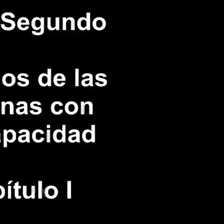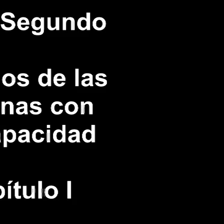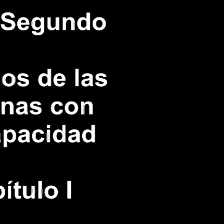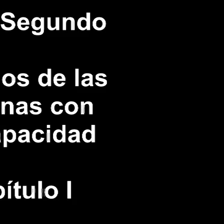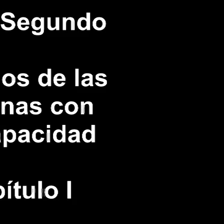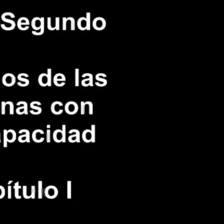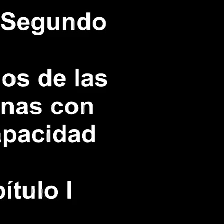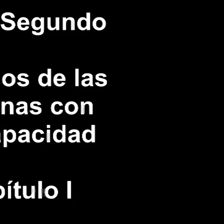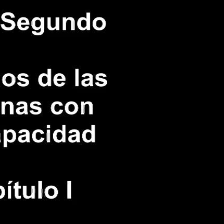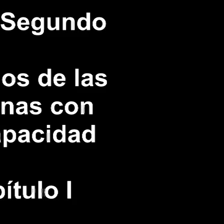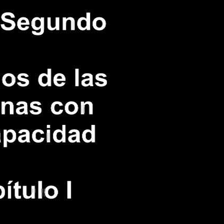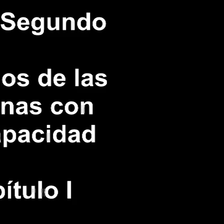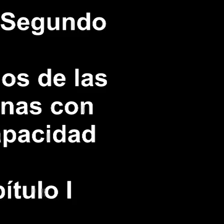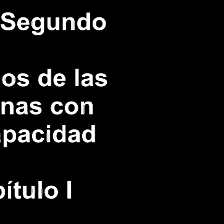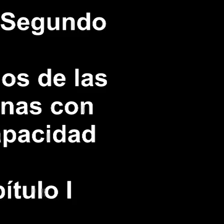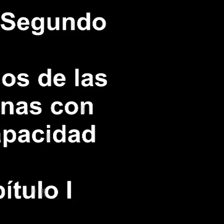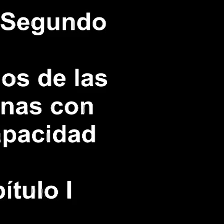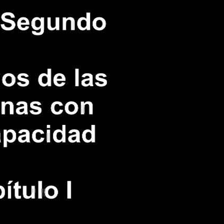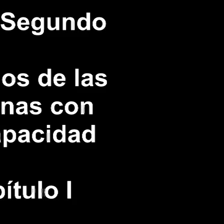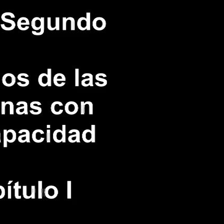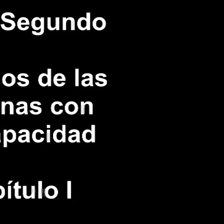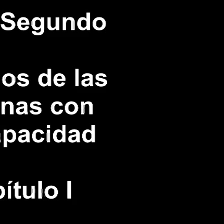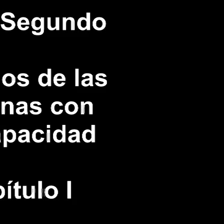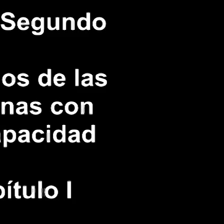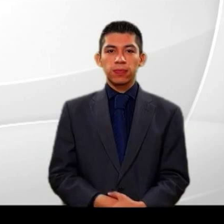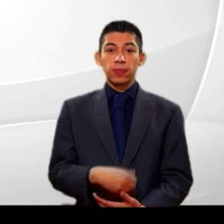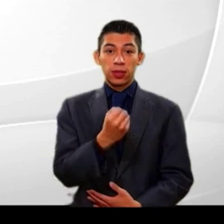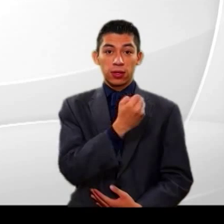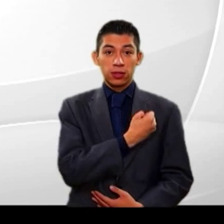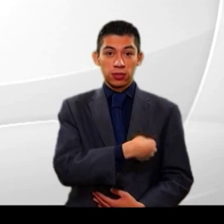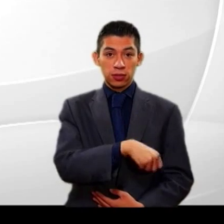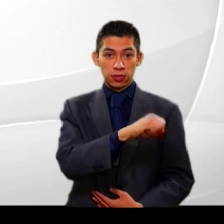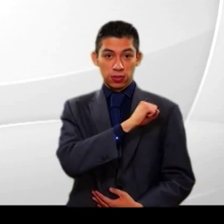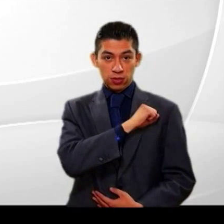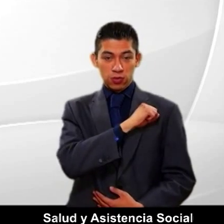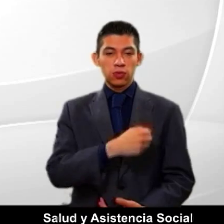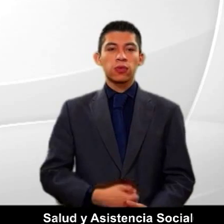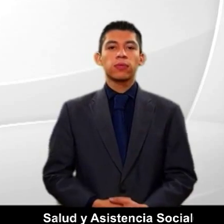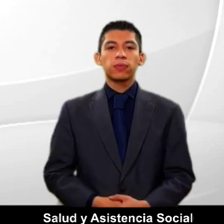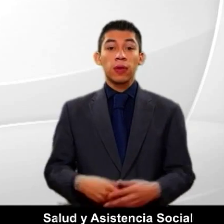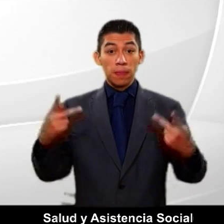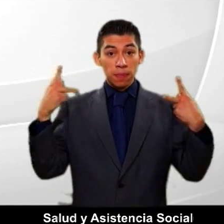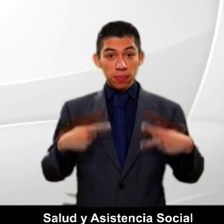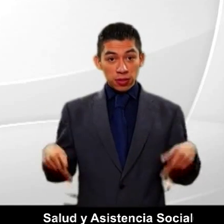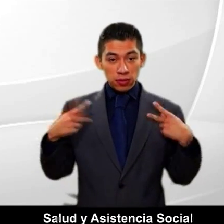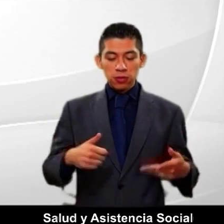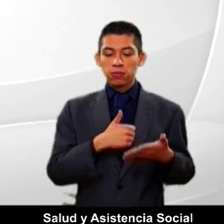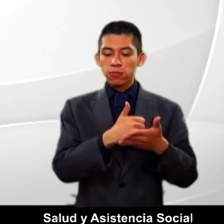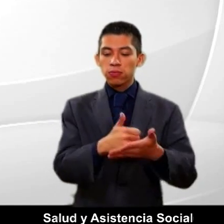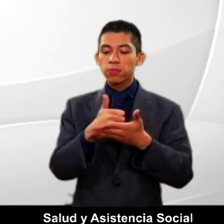personas con discapacidad Capítulo 1 Salud y asistencia social